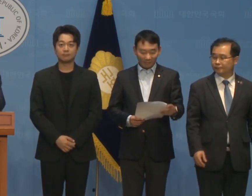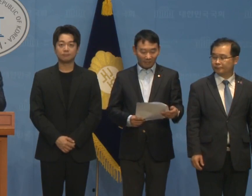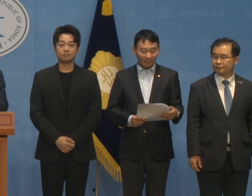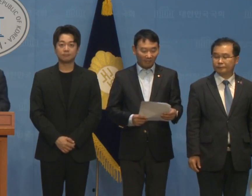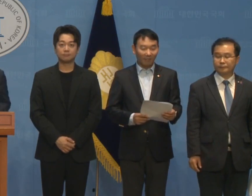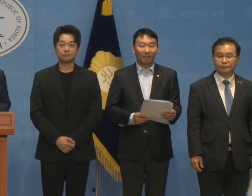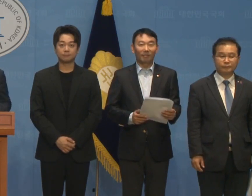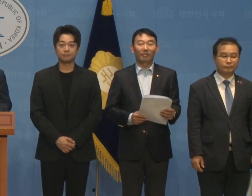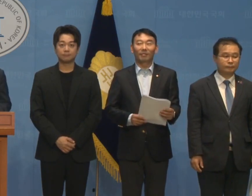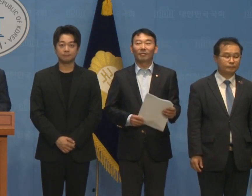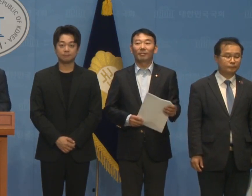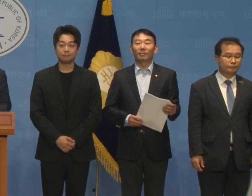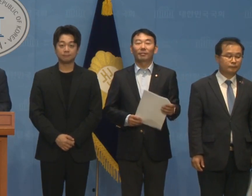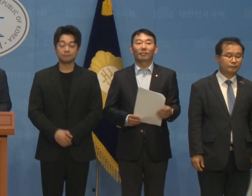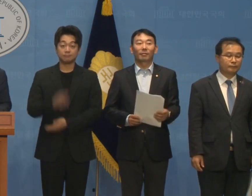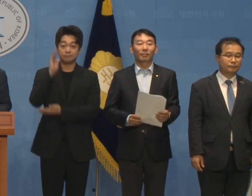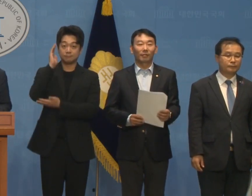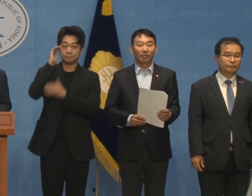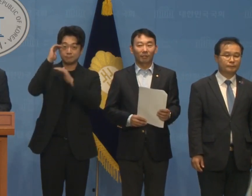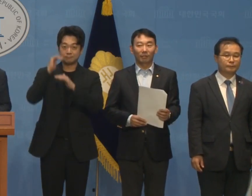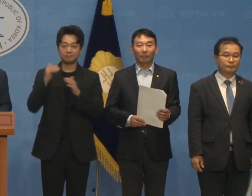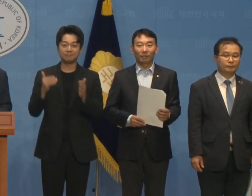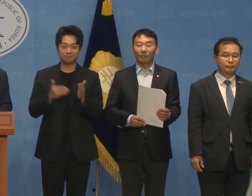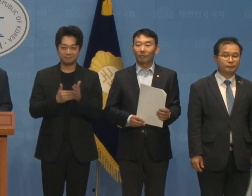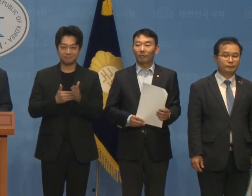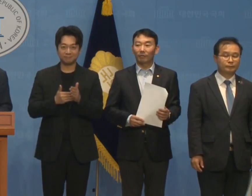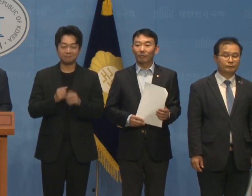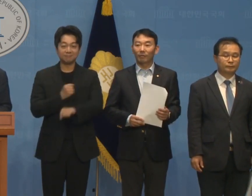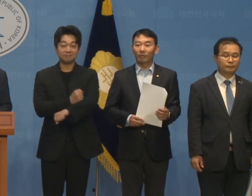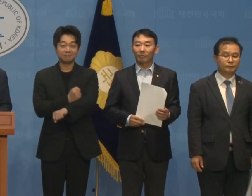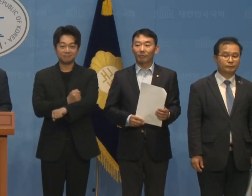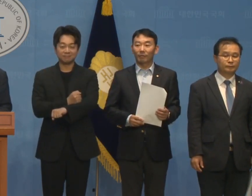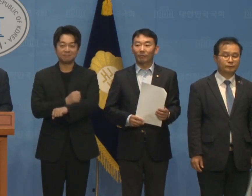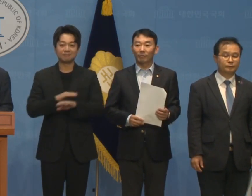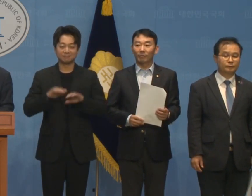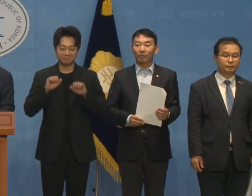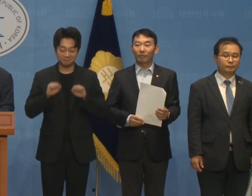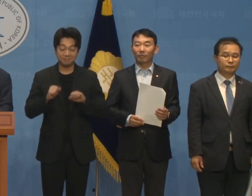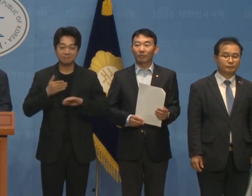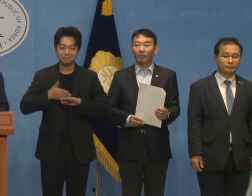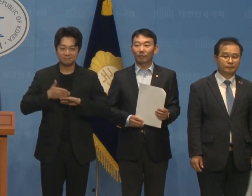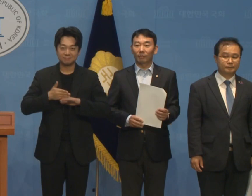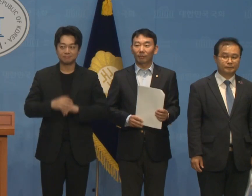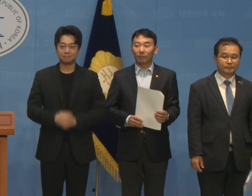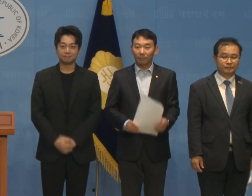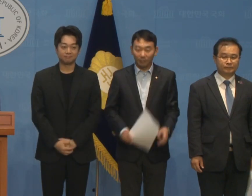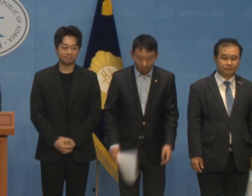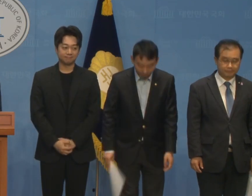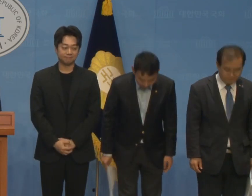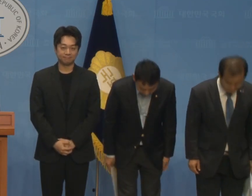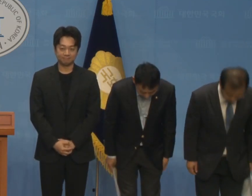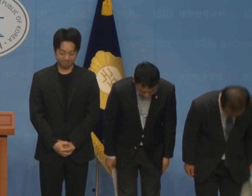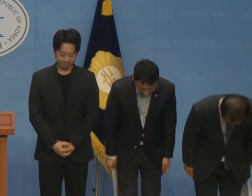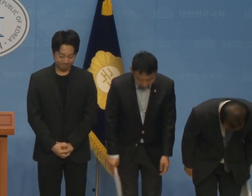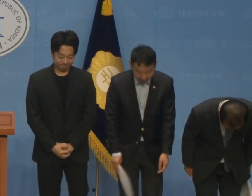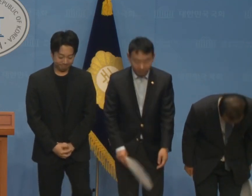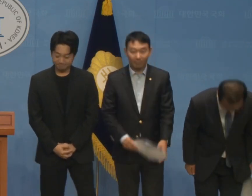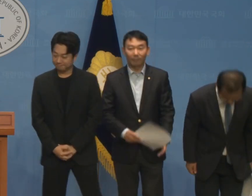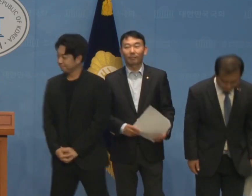예, 이상으로 기자회견을 마치겠습니다. 수고해 주신 언론 여러분께 감사드립니다. 인사하시죠.